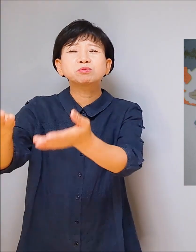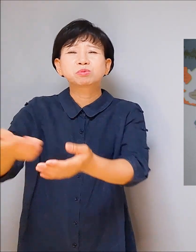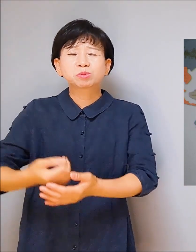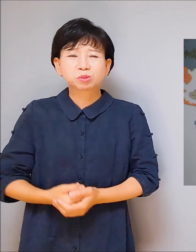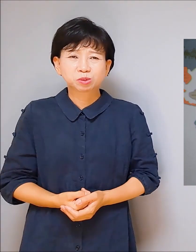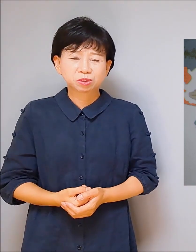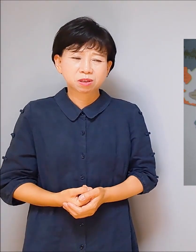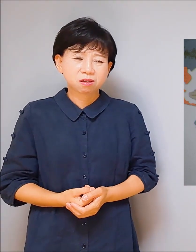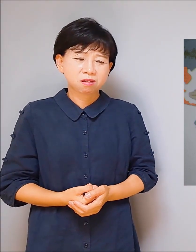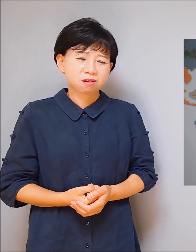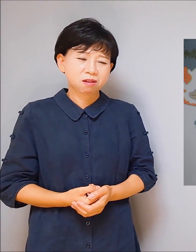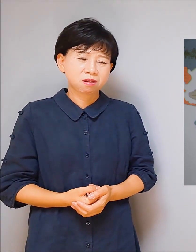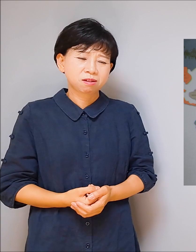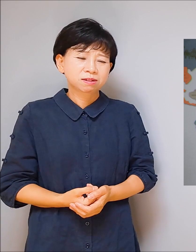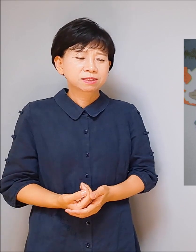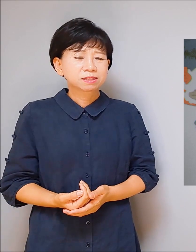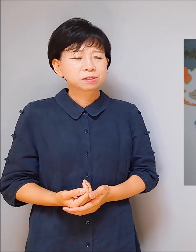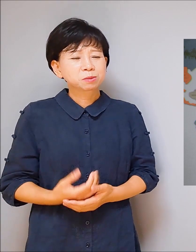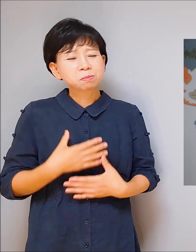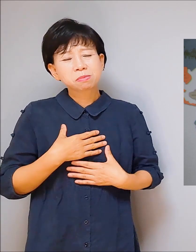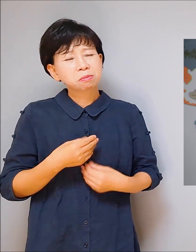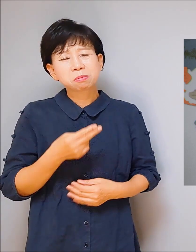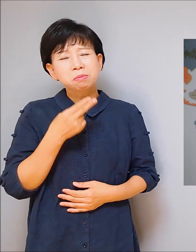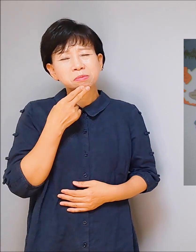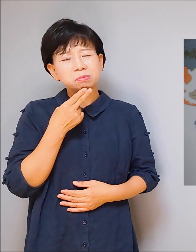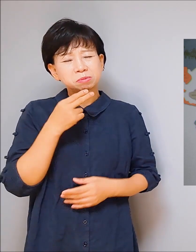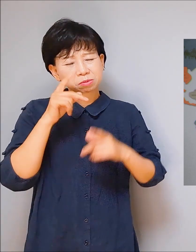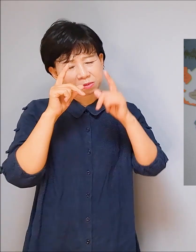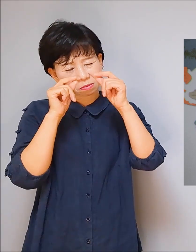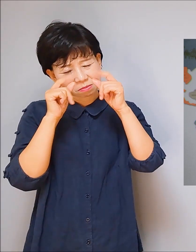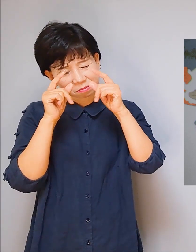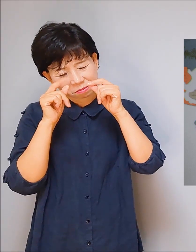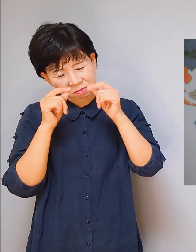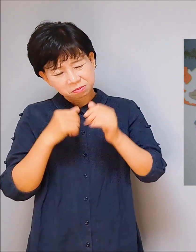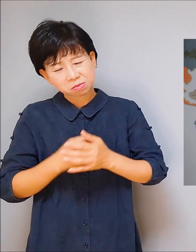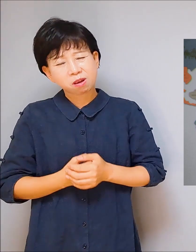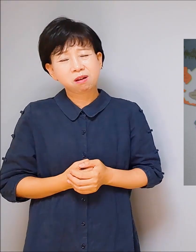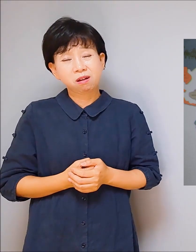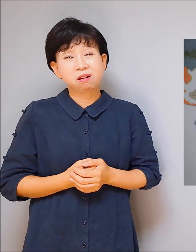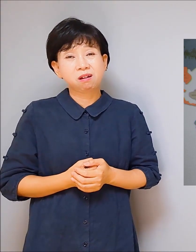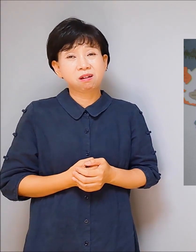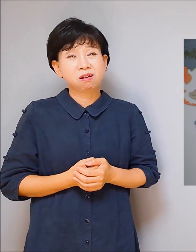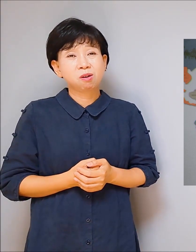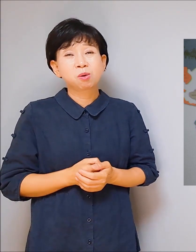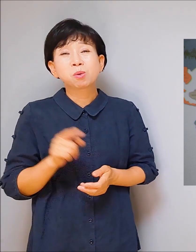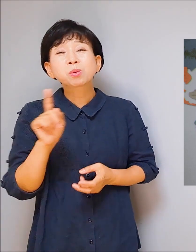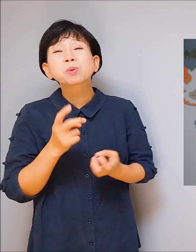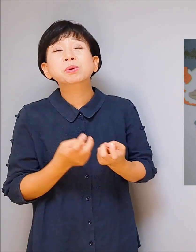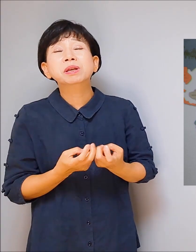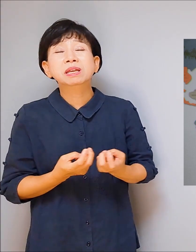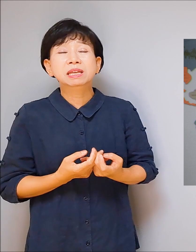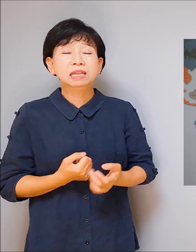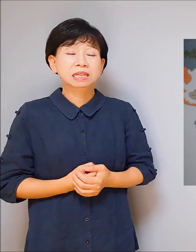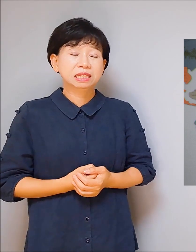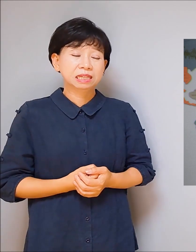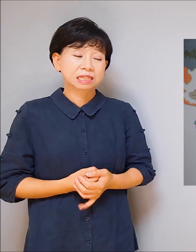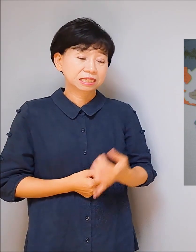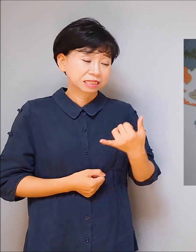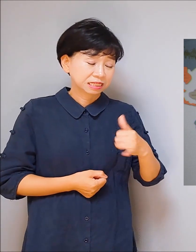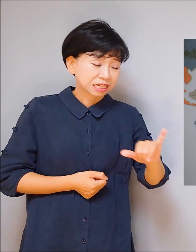보내다가 밤에 일어나 두 아내와 두 여종과 11아들을 야복나루로 먼저 건너게